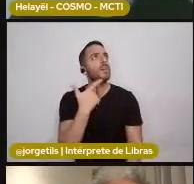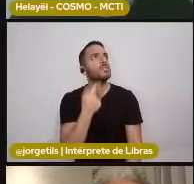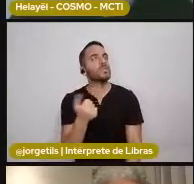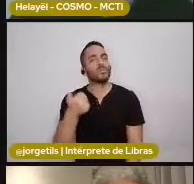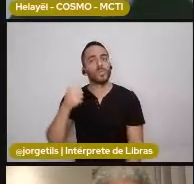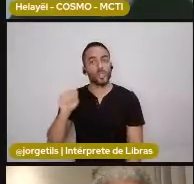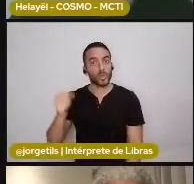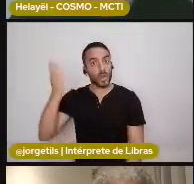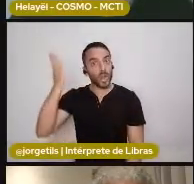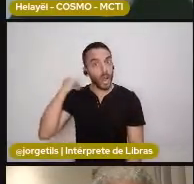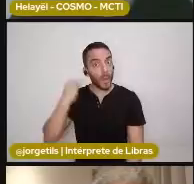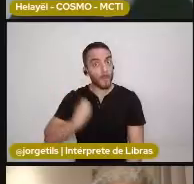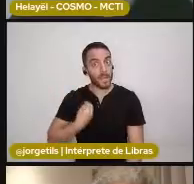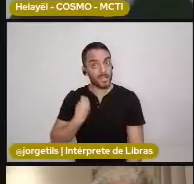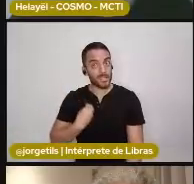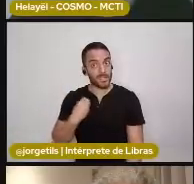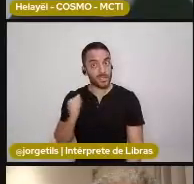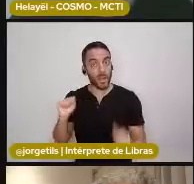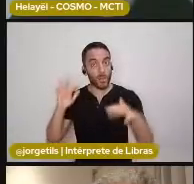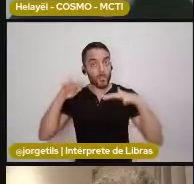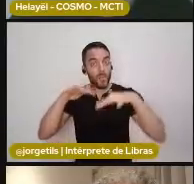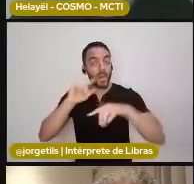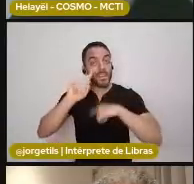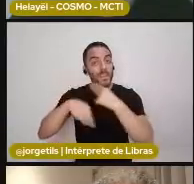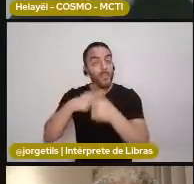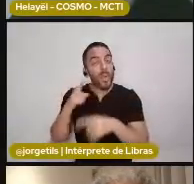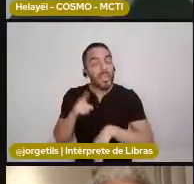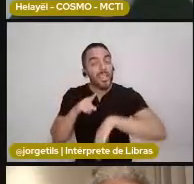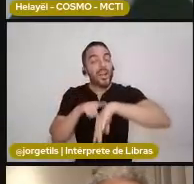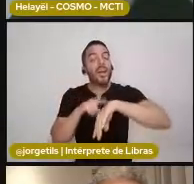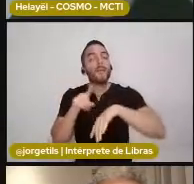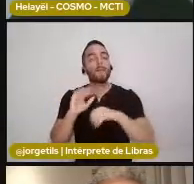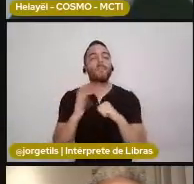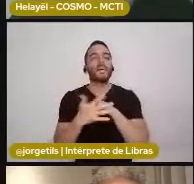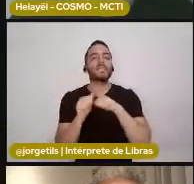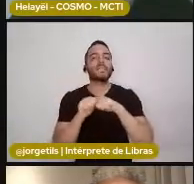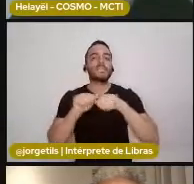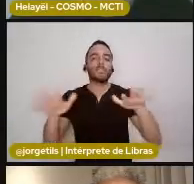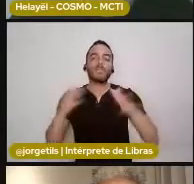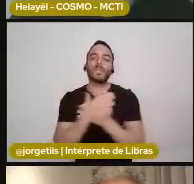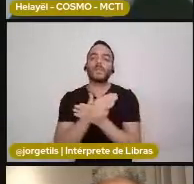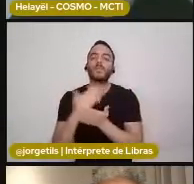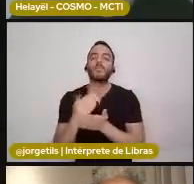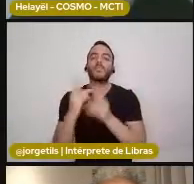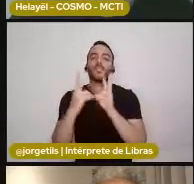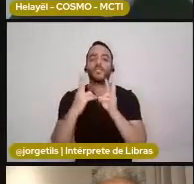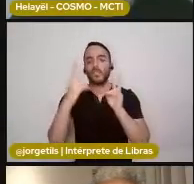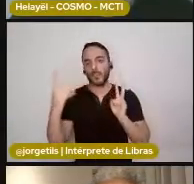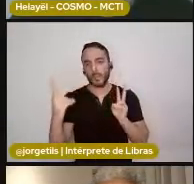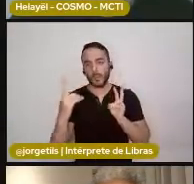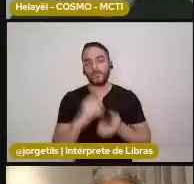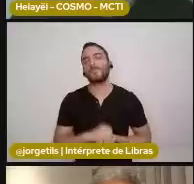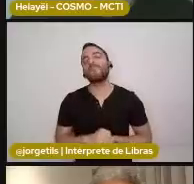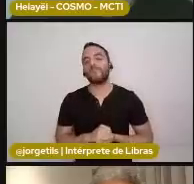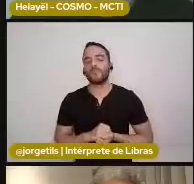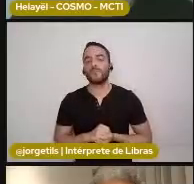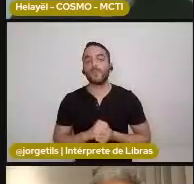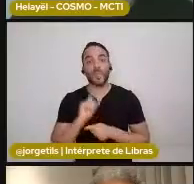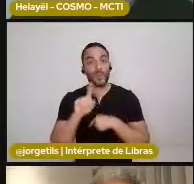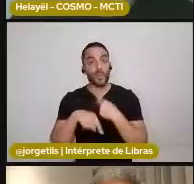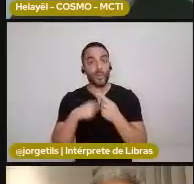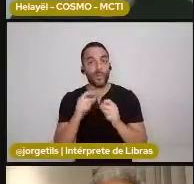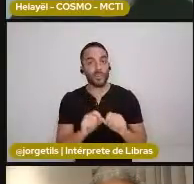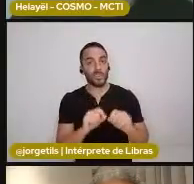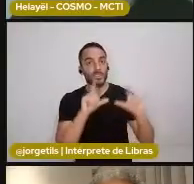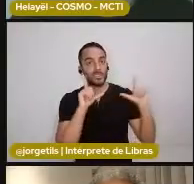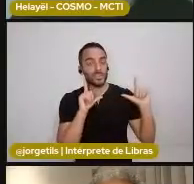pandemia, os encontros laser passaram a ser nas redes sociais e em streaming ao vivo. O próximo slide